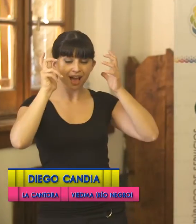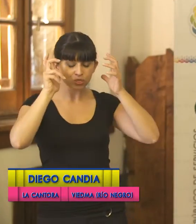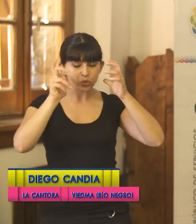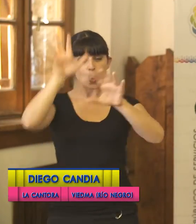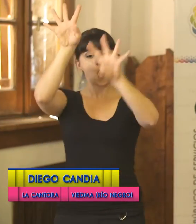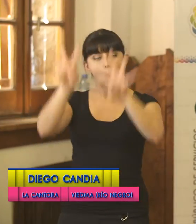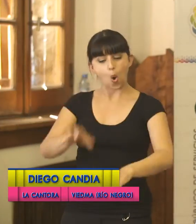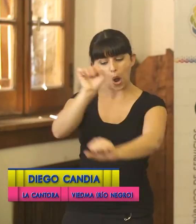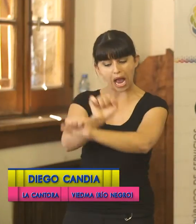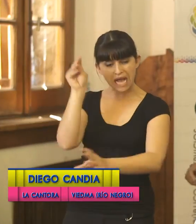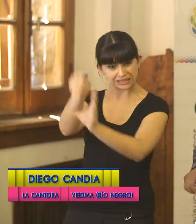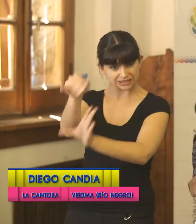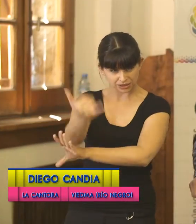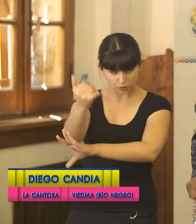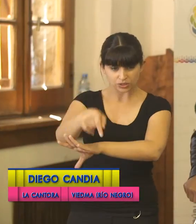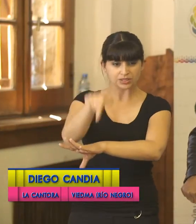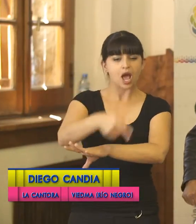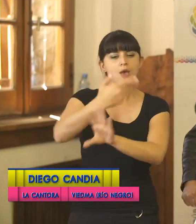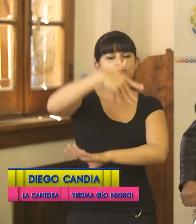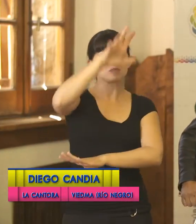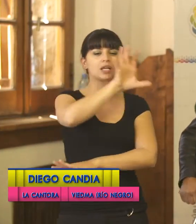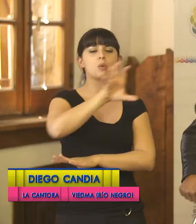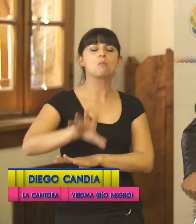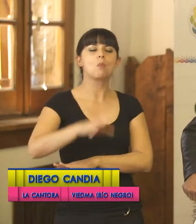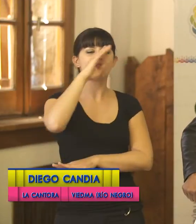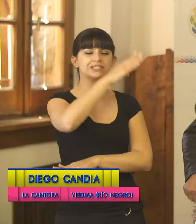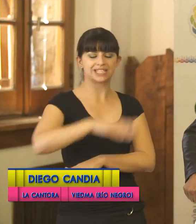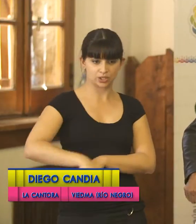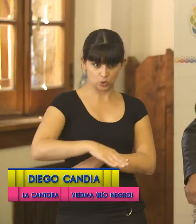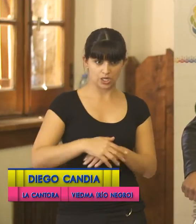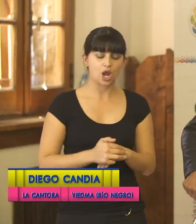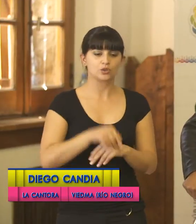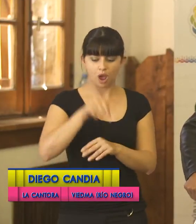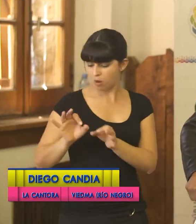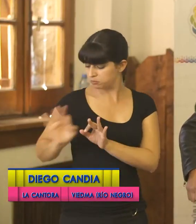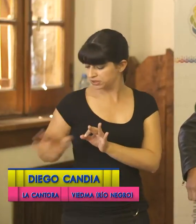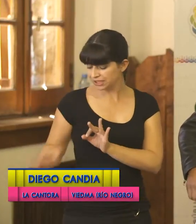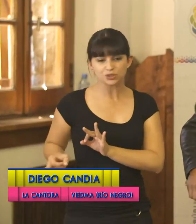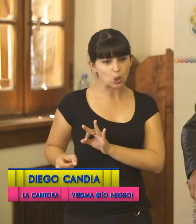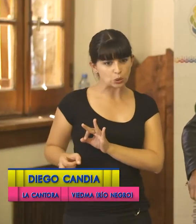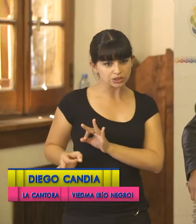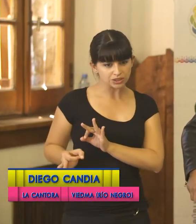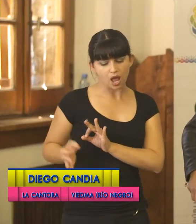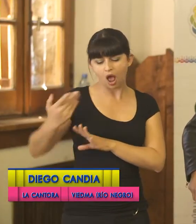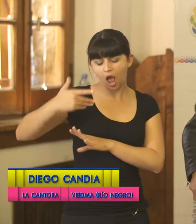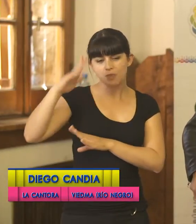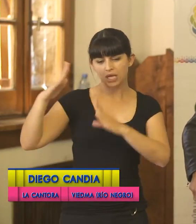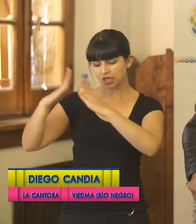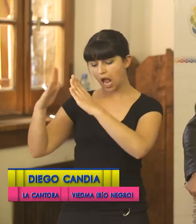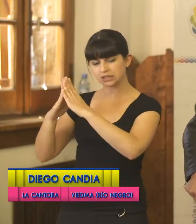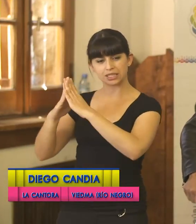argentina y fundamentalmente en la provincia de río negro estamos acá a unas cuadras de duelo de los mayores campos de concentración